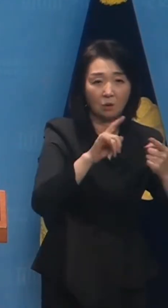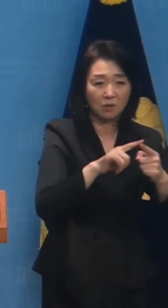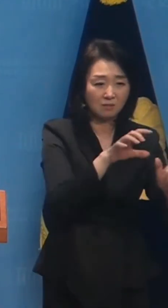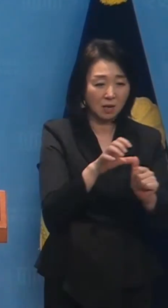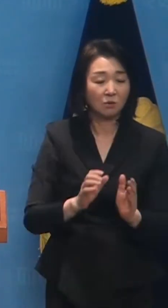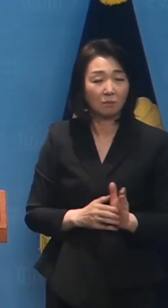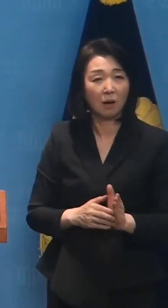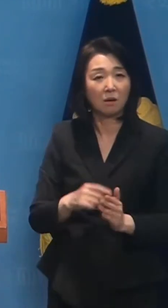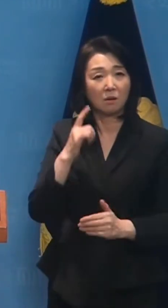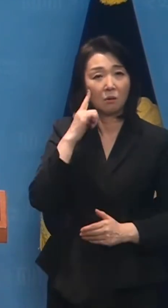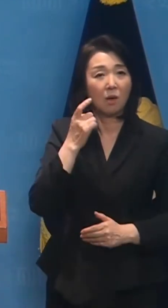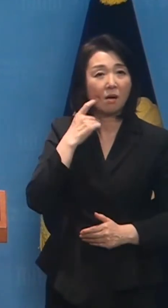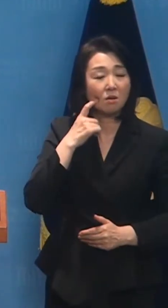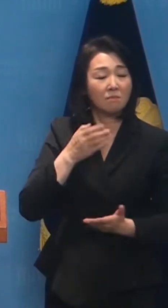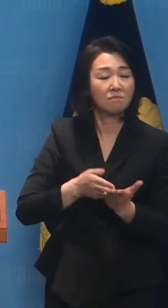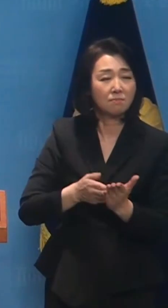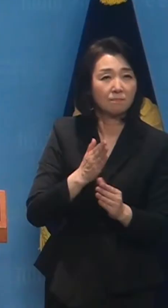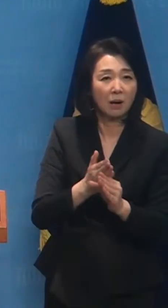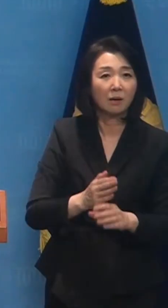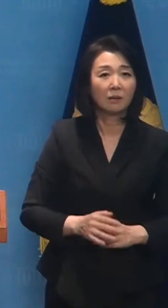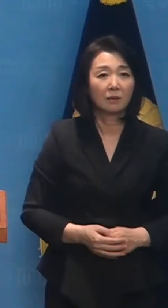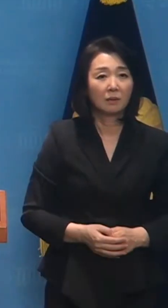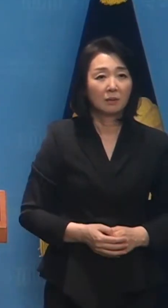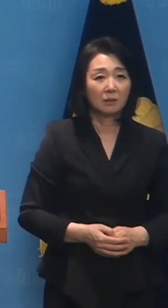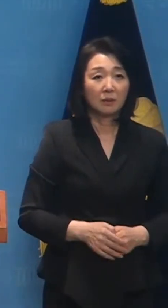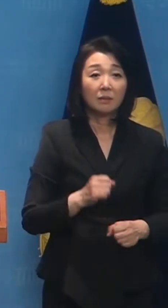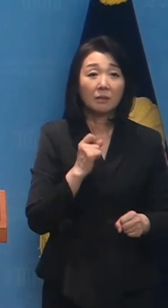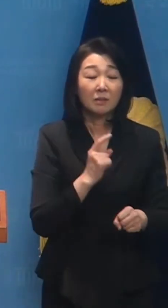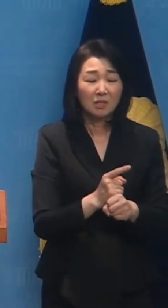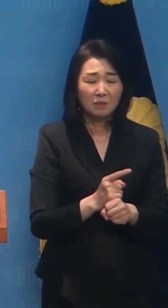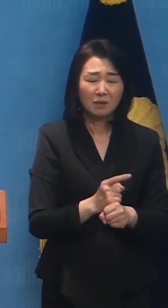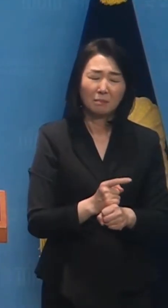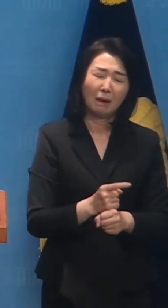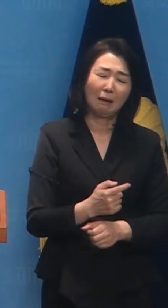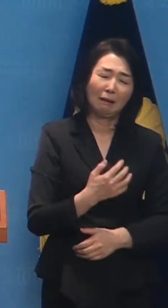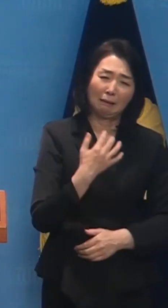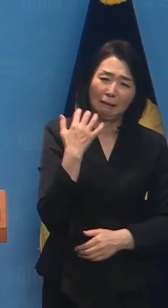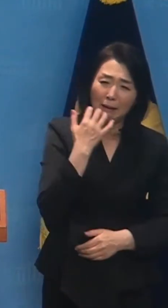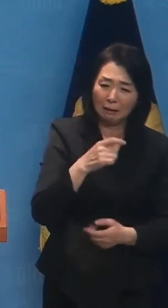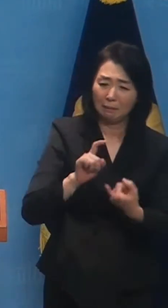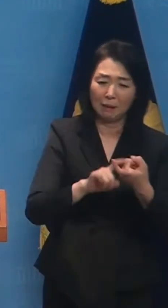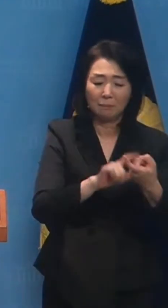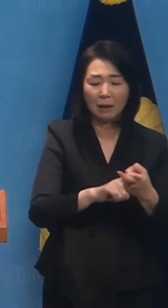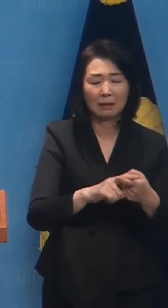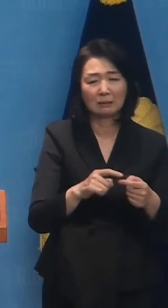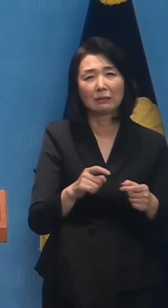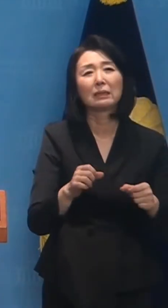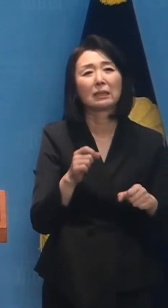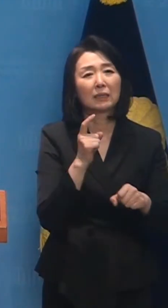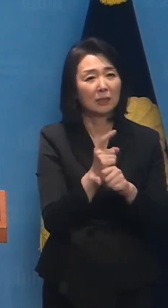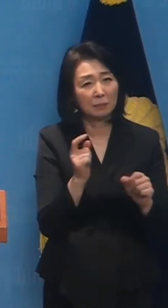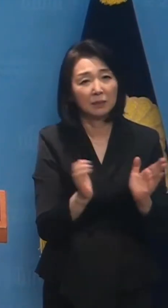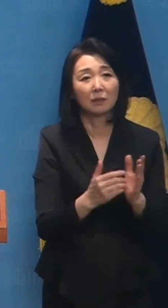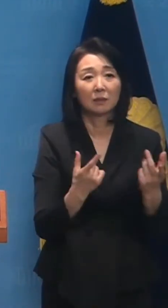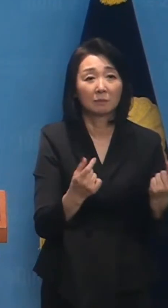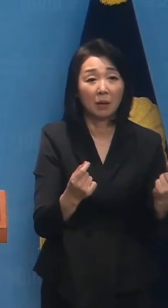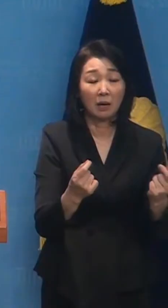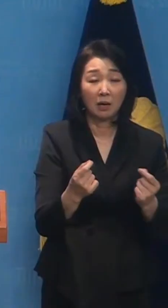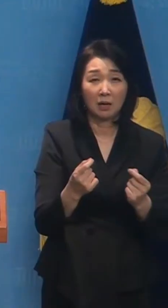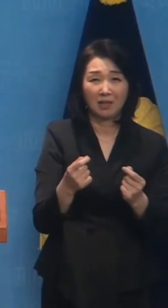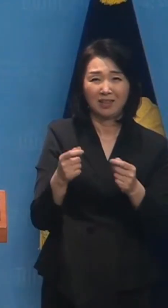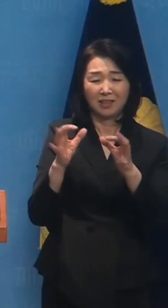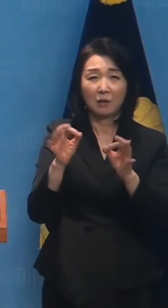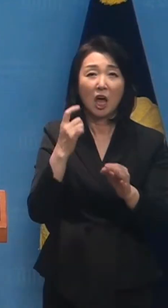끌어와 명백한 거짓말을 하고 있습니다. 이미 철지난 색깔론이기도 합니다. 김문수 후보는 가짜 진보